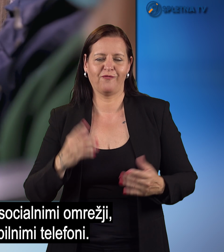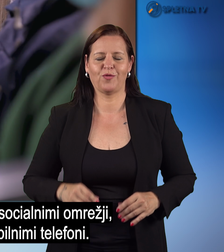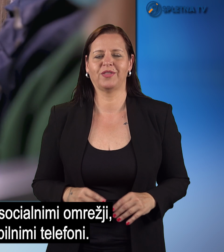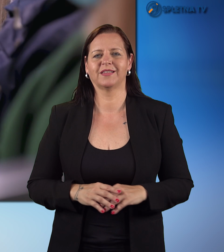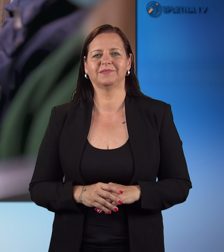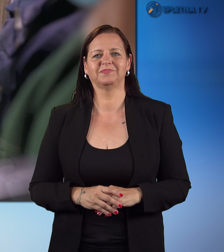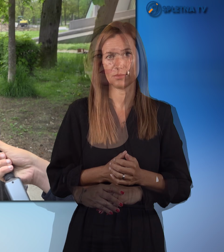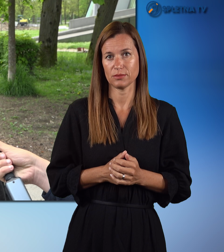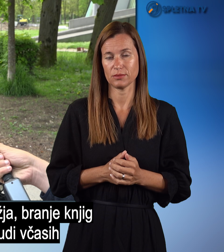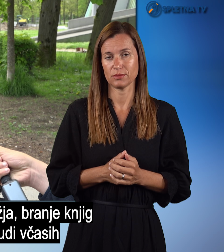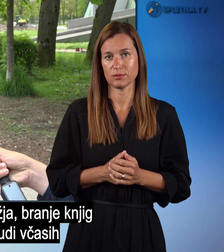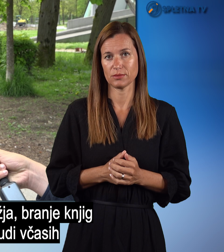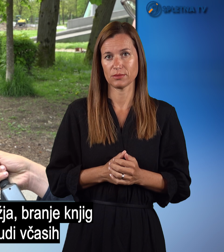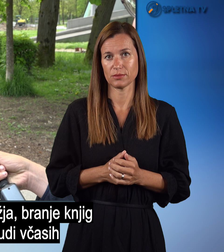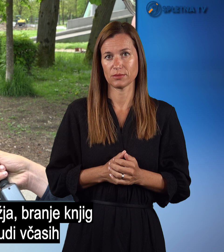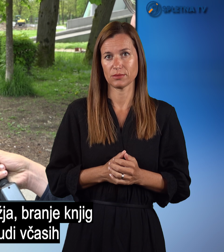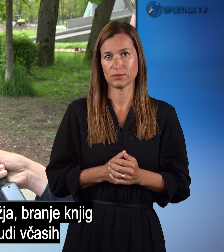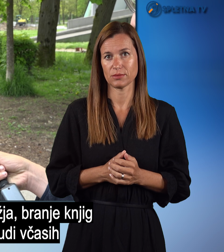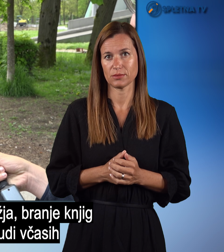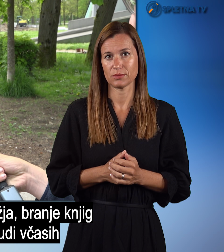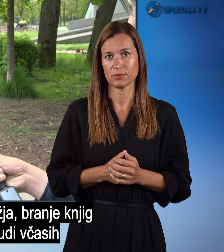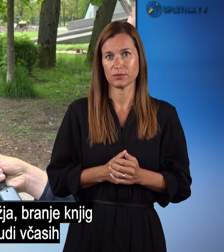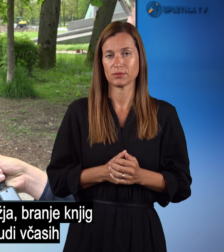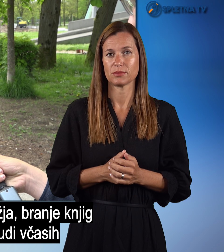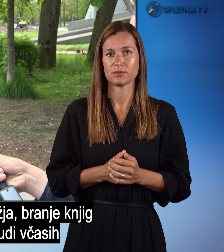telefoni. Socialna omrežja,